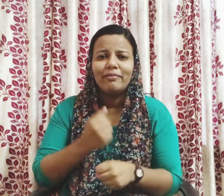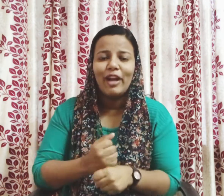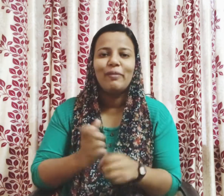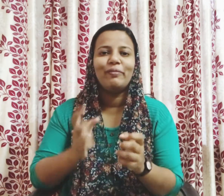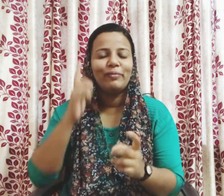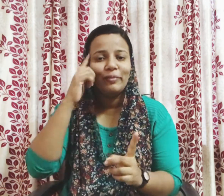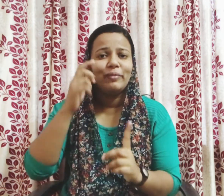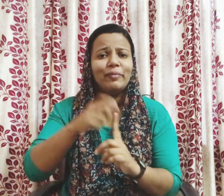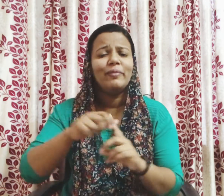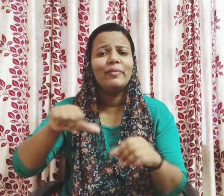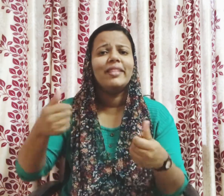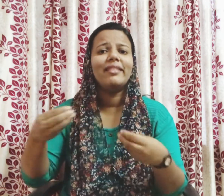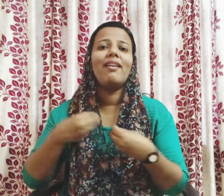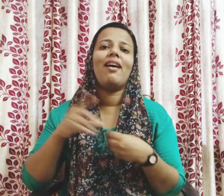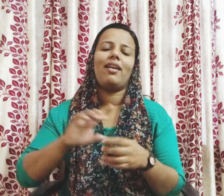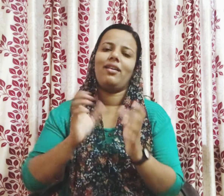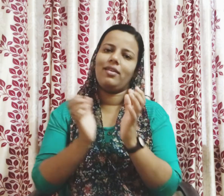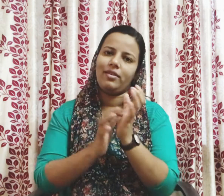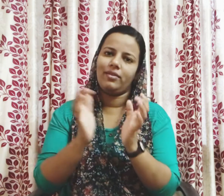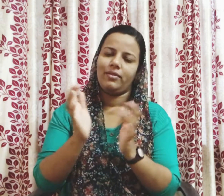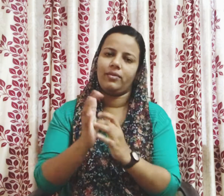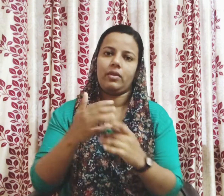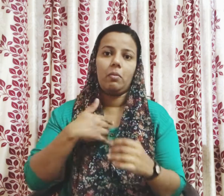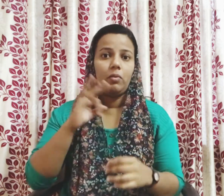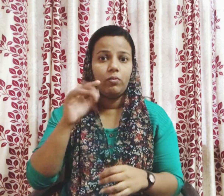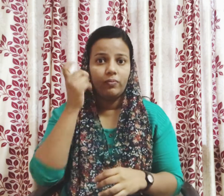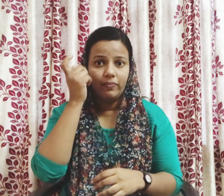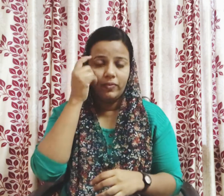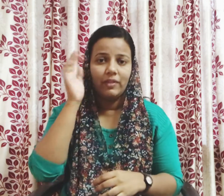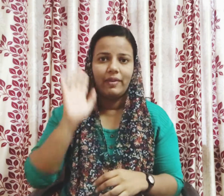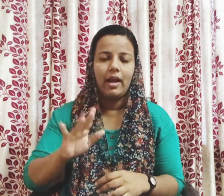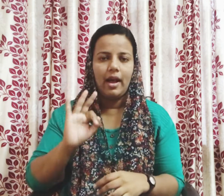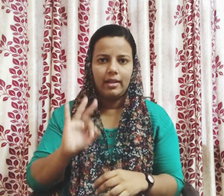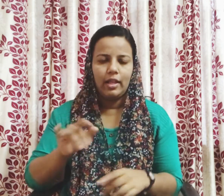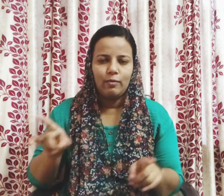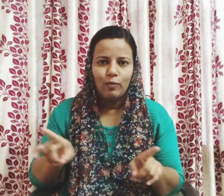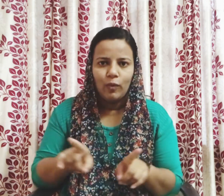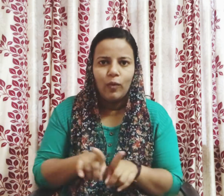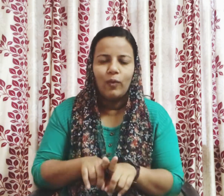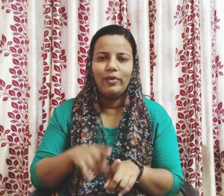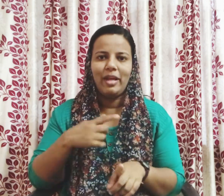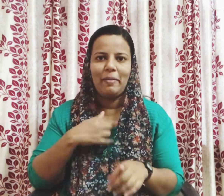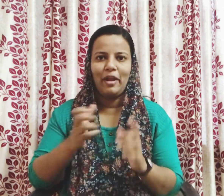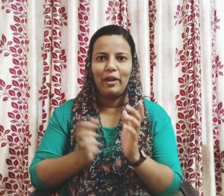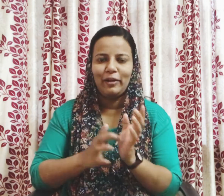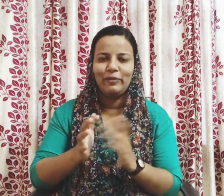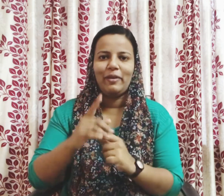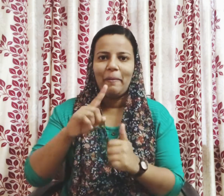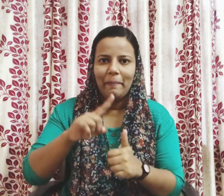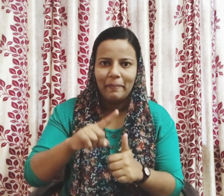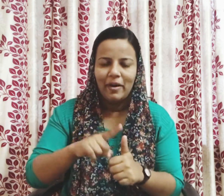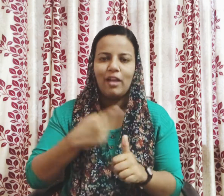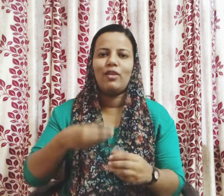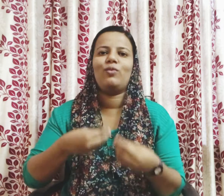ജയം തരുന്നത് നമ്മുടെ ദൈവമാണ്. അത് നമ്മൾ തിരിച്ചറിയുകയും അതിനനുസരിച്ച് ദൈവത്തിന് നമ്മൾ പ്രാധാന്യം കൊടുക്കുകയും